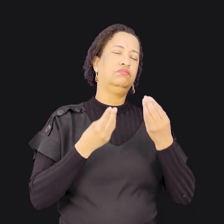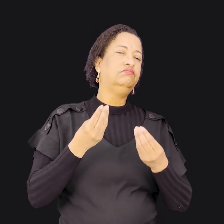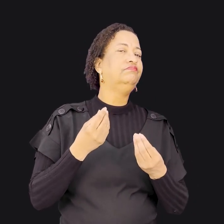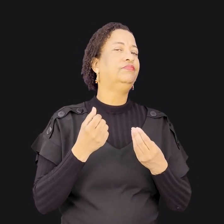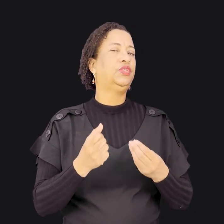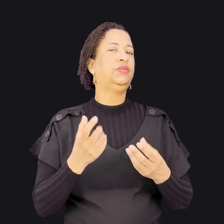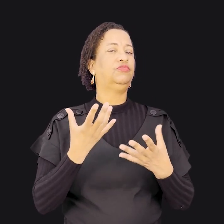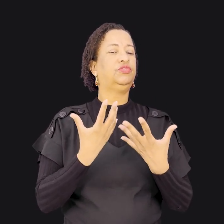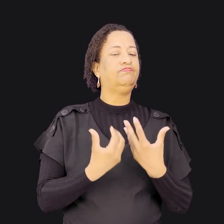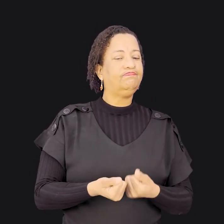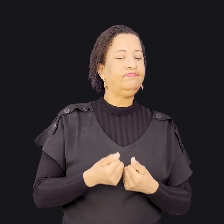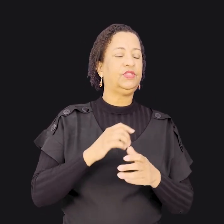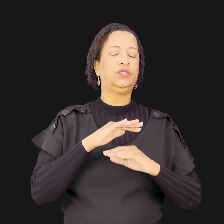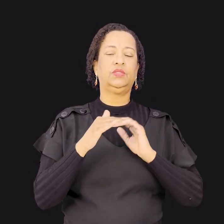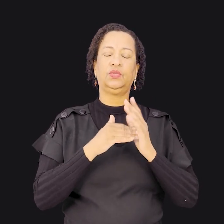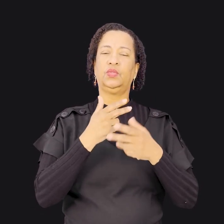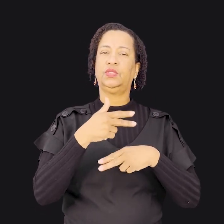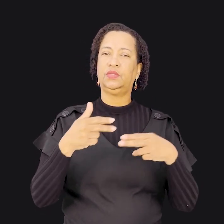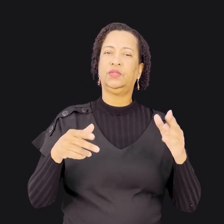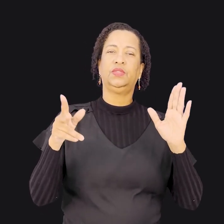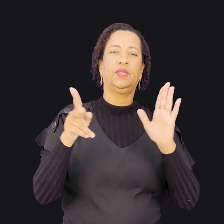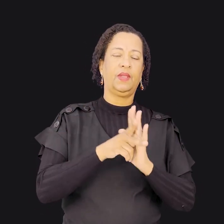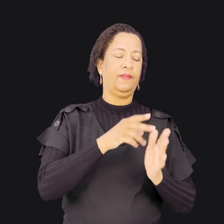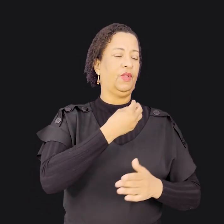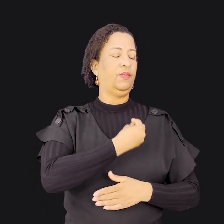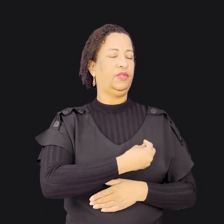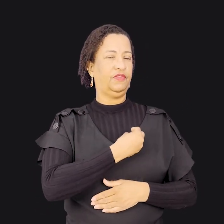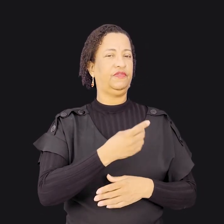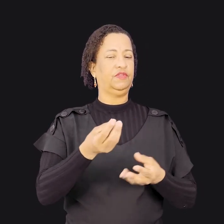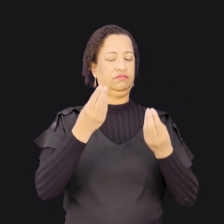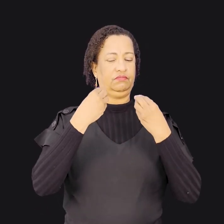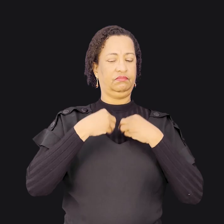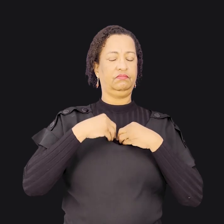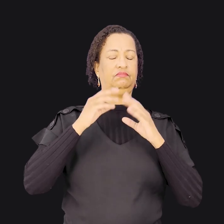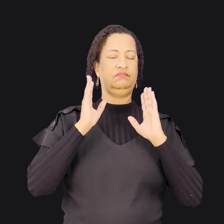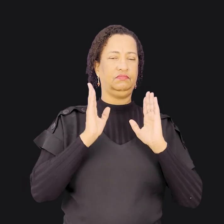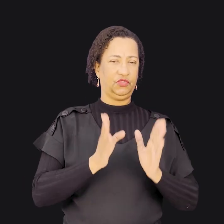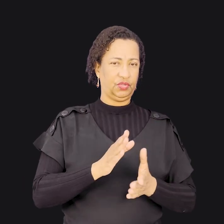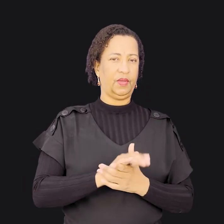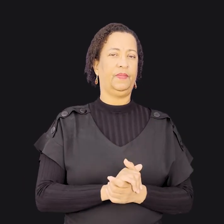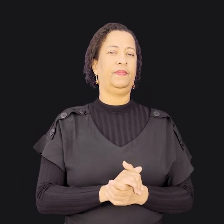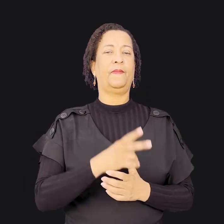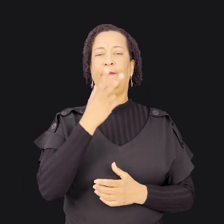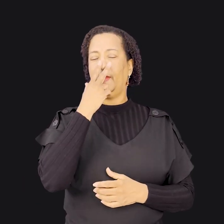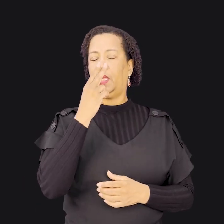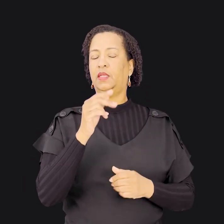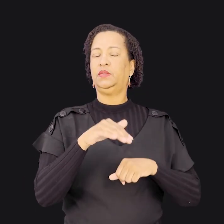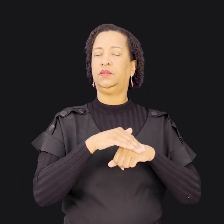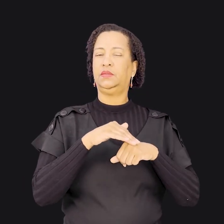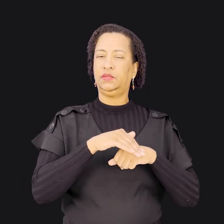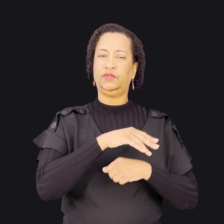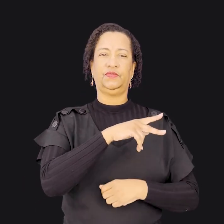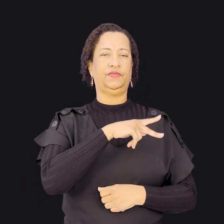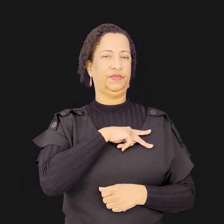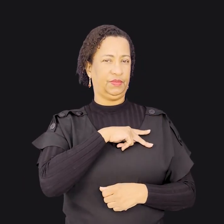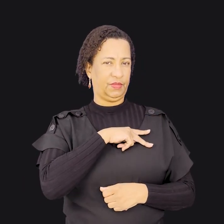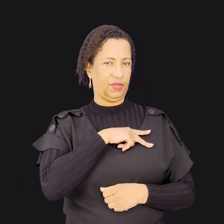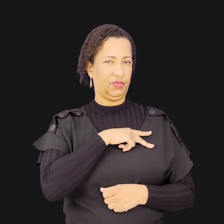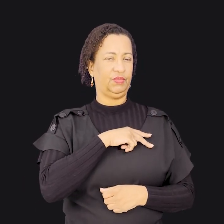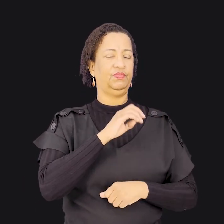essas coisas que pertencem à vida e à piedade que Deus já nos deu? Isso parece um pouco com a conversa de Paulo, não parece?